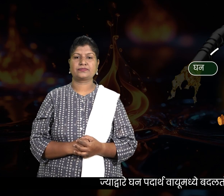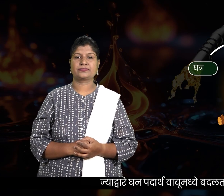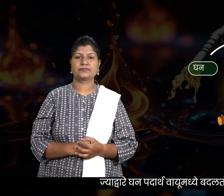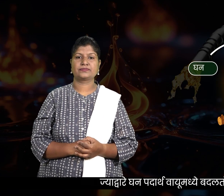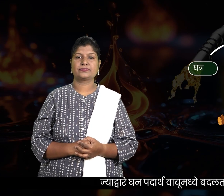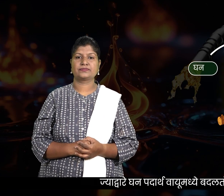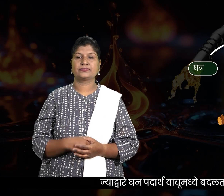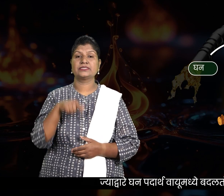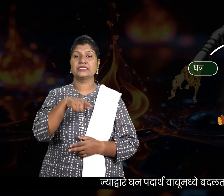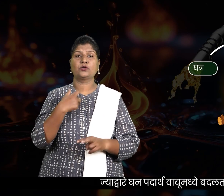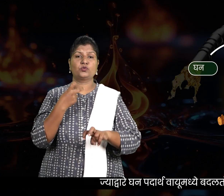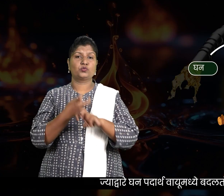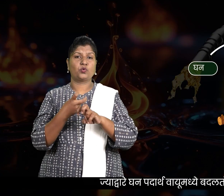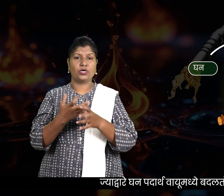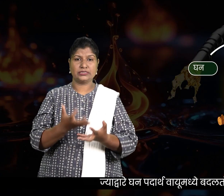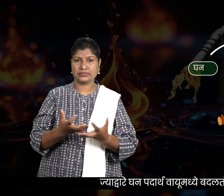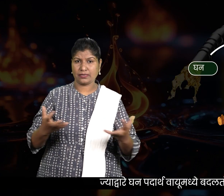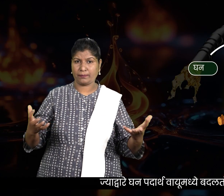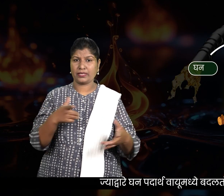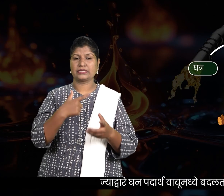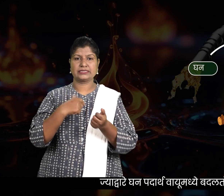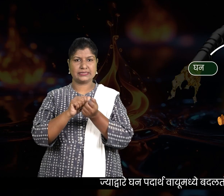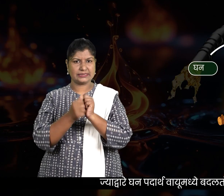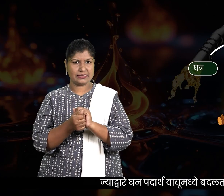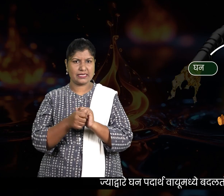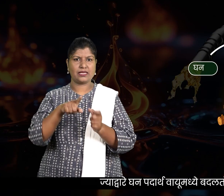ज्यामध्ये घन पदार्थ वायूमध्ये बदलतो.